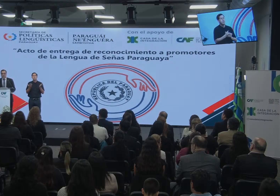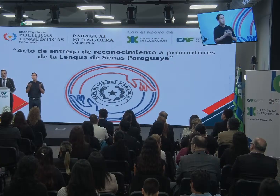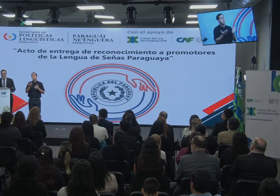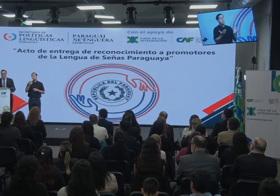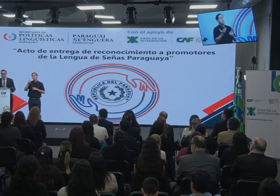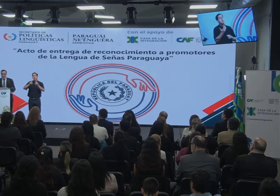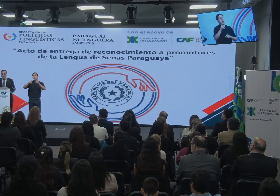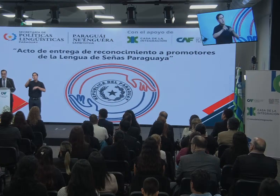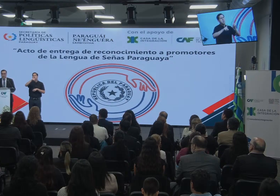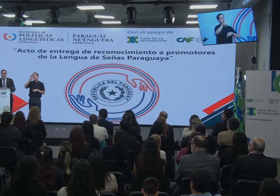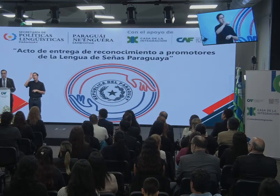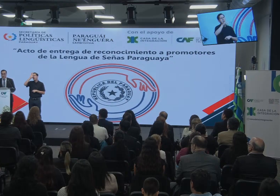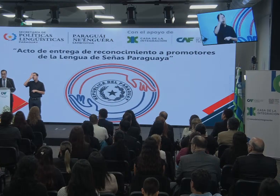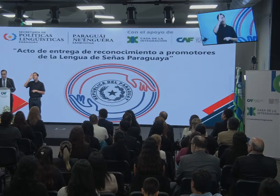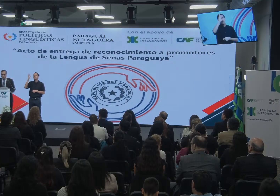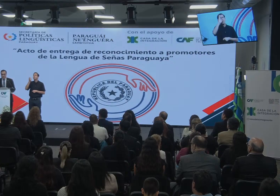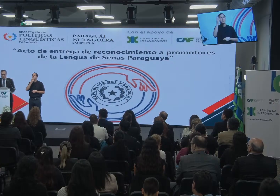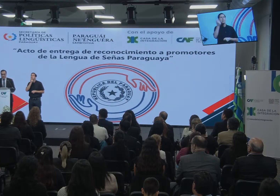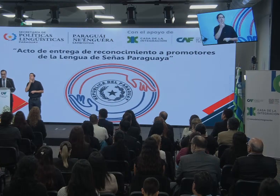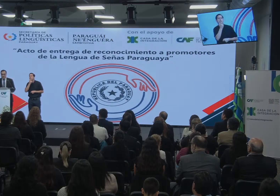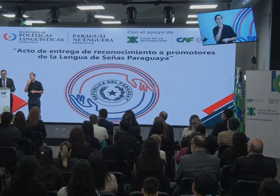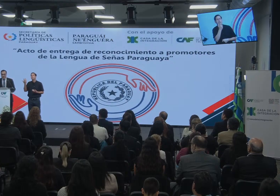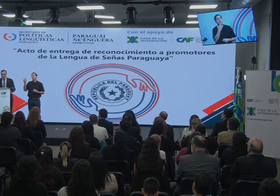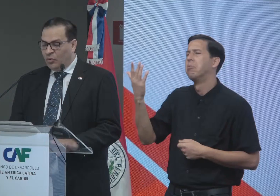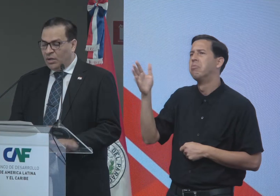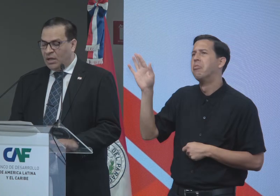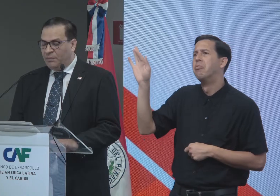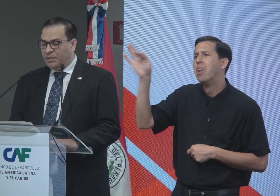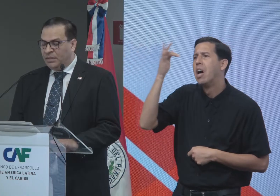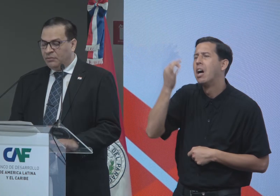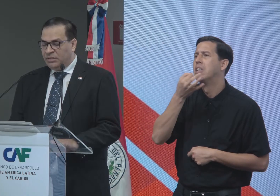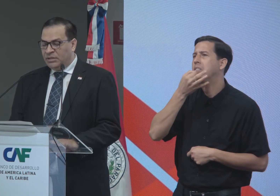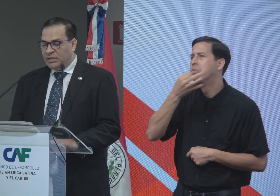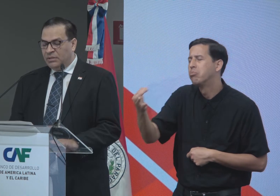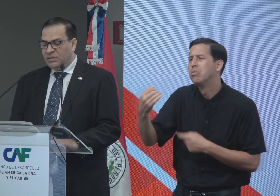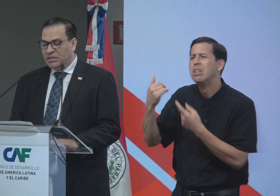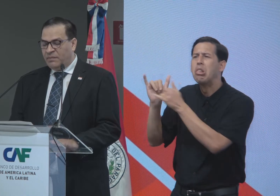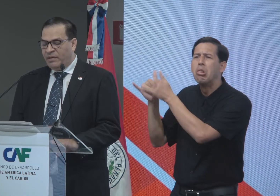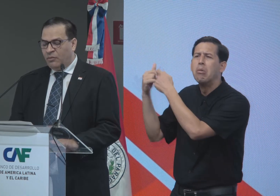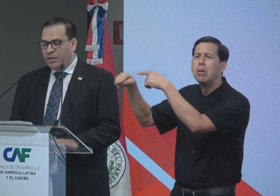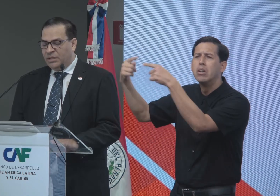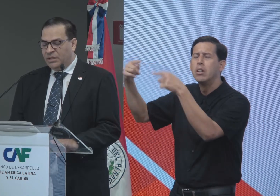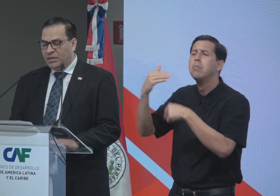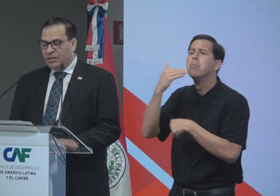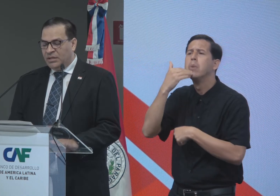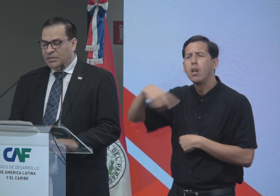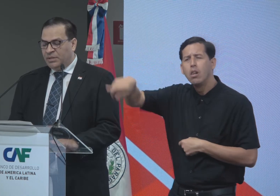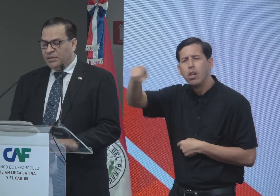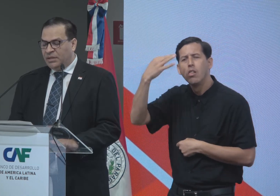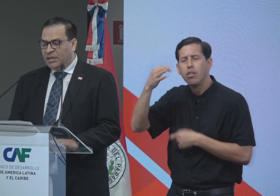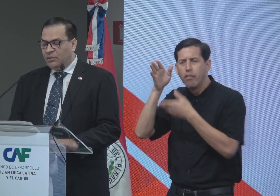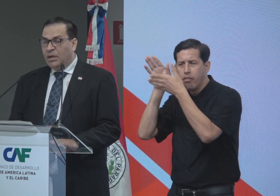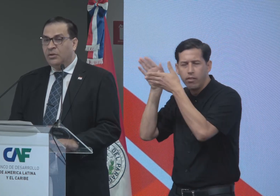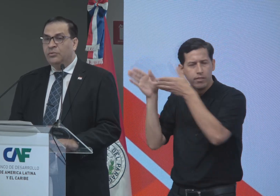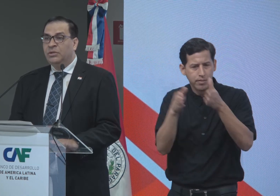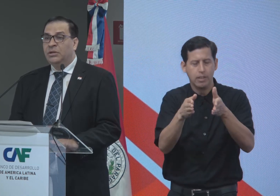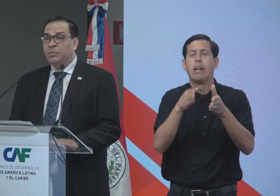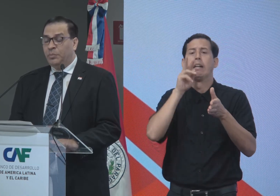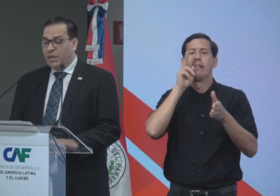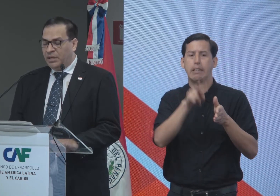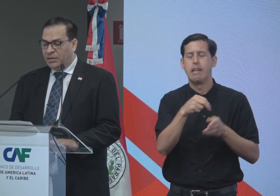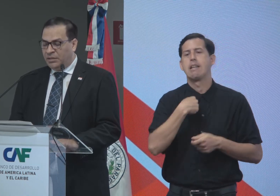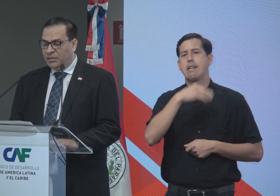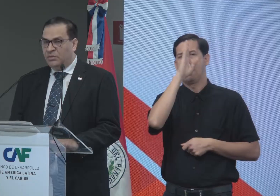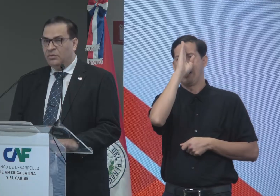inglés, francés o chino, pero aprender nuestra lengua de señas paraguaya es aprender a dialogar con nuestra